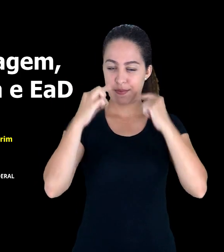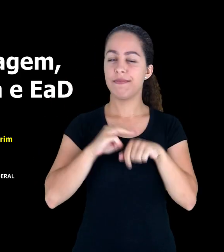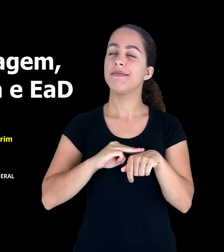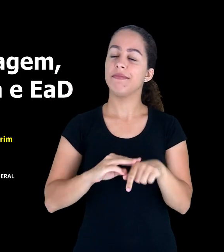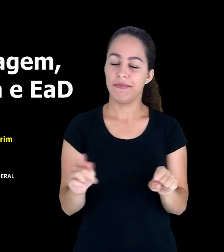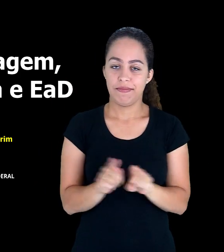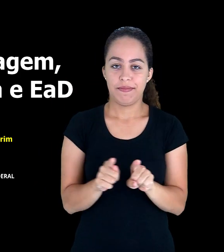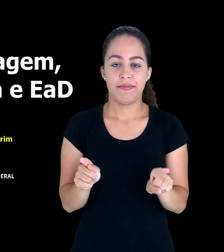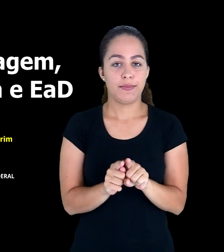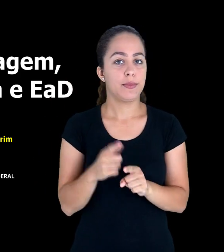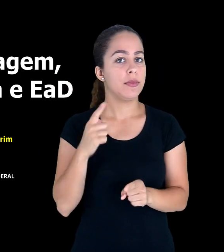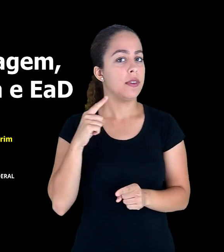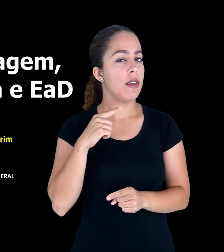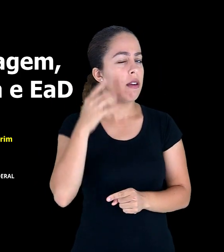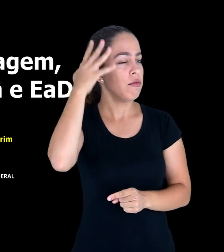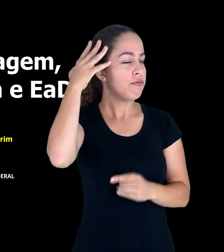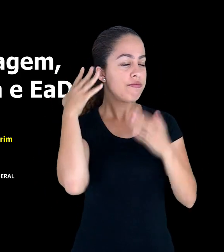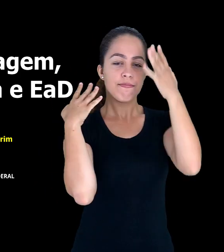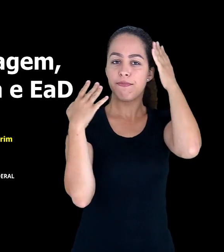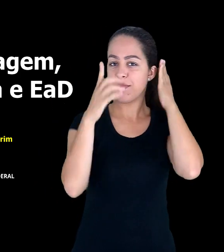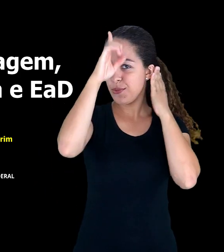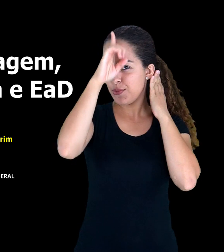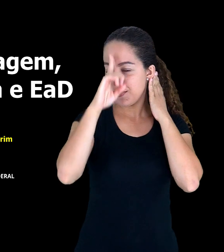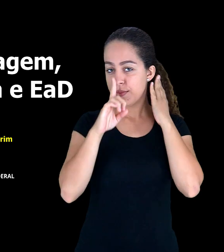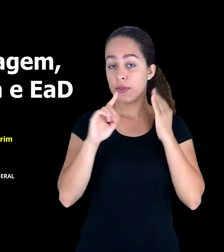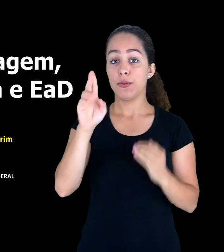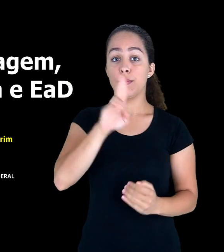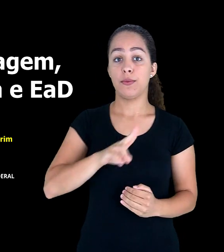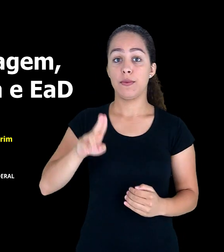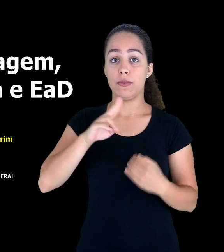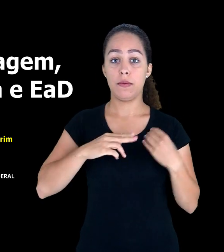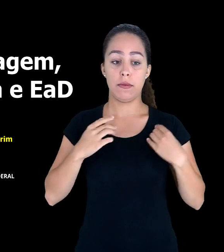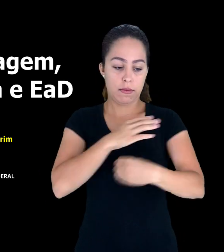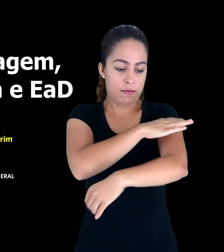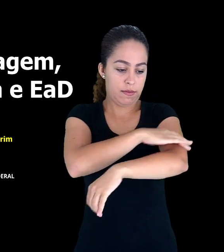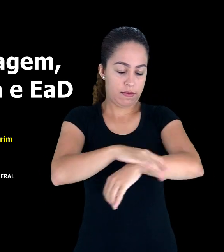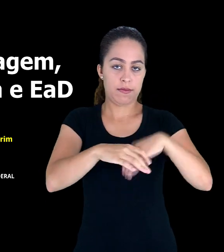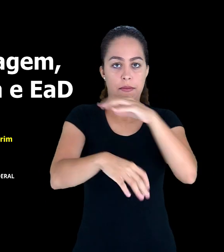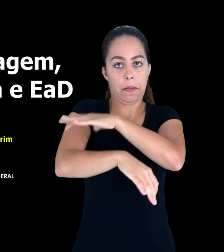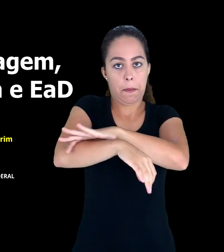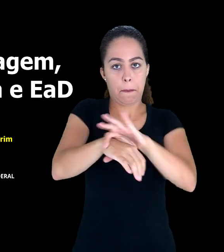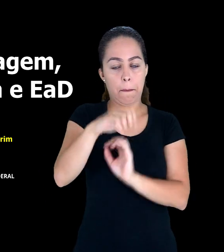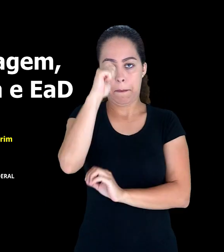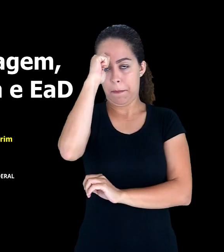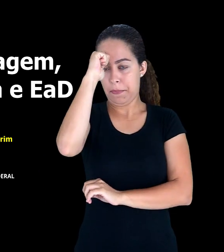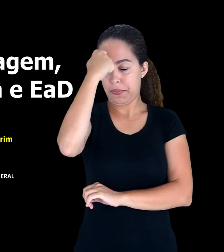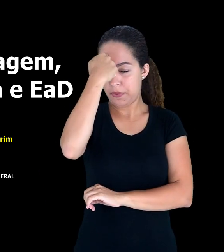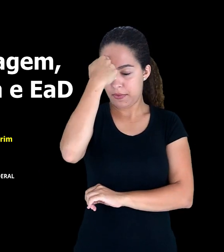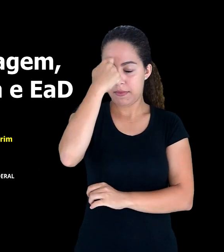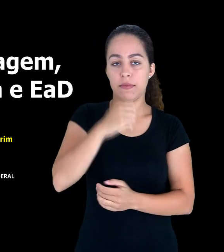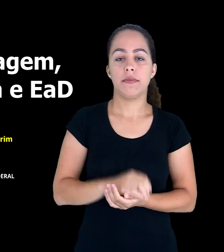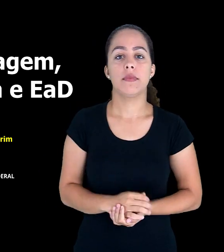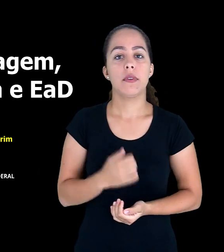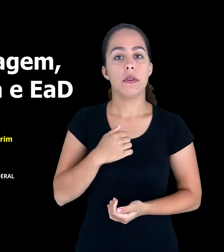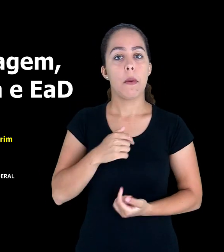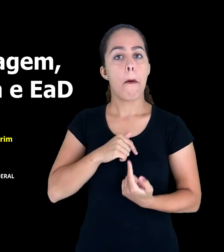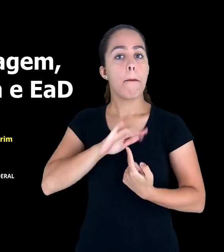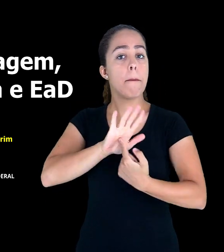loiras, estou usando um batom nude e uma blusa preta de mangas compridas. Apareço no vídeo da cintura para